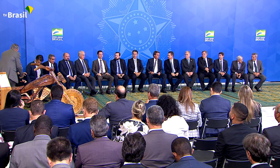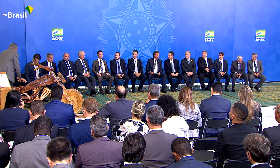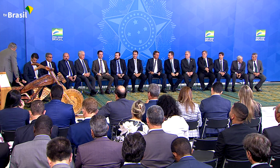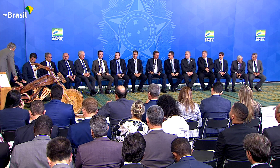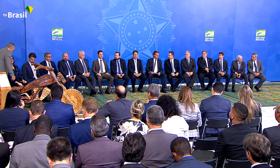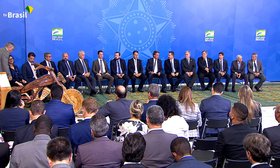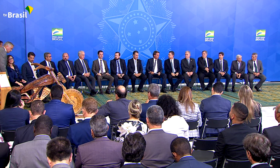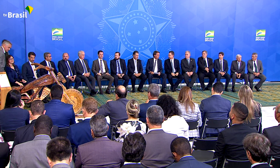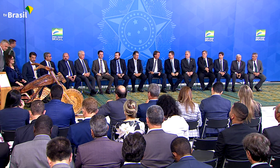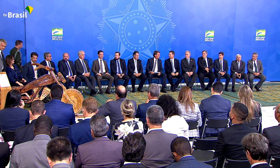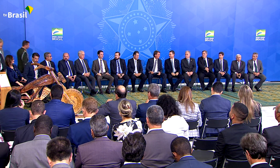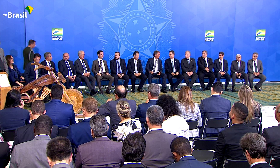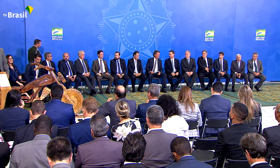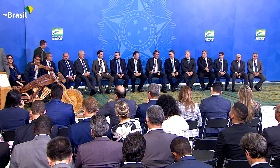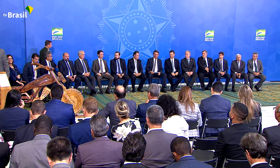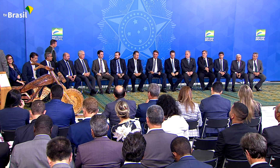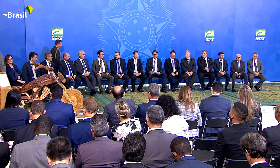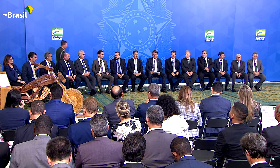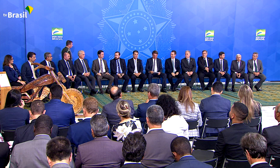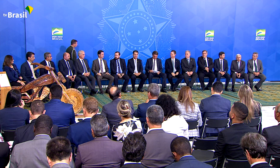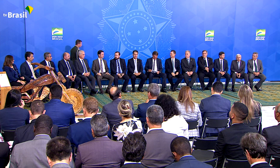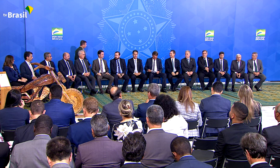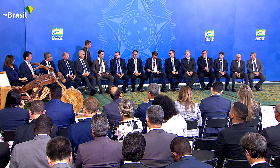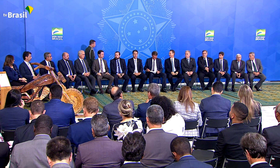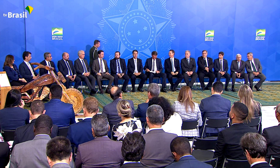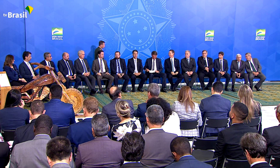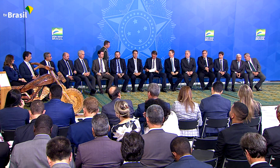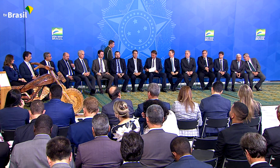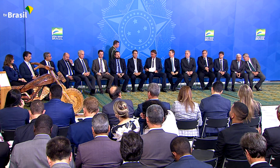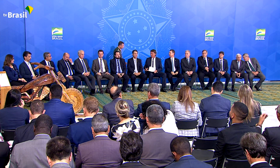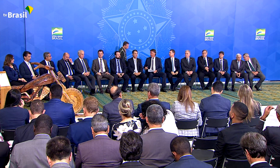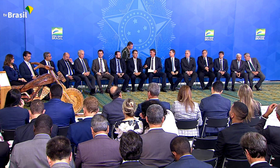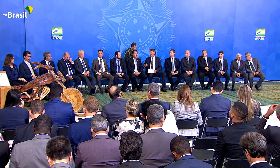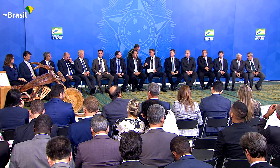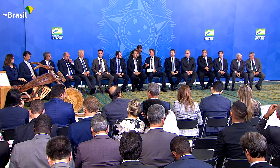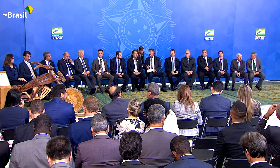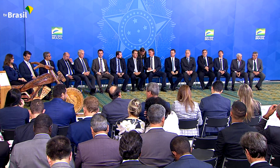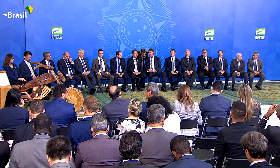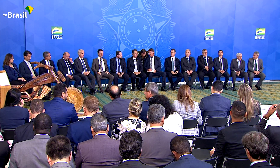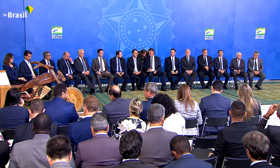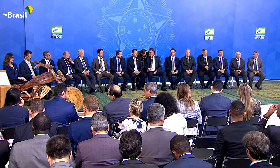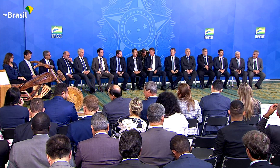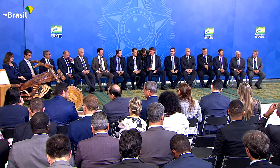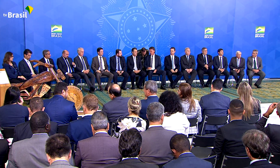hoje ouviremos o deputado Lourival Marques